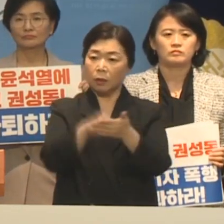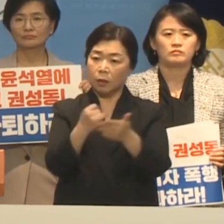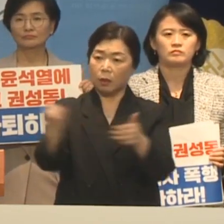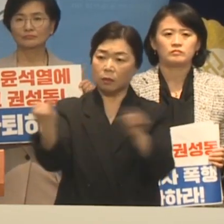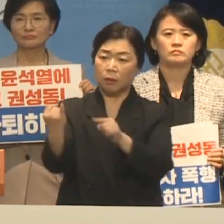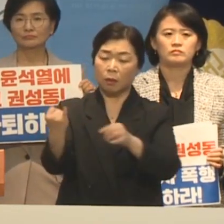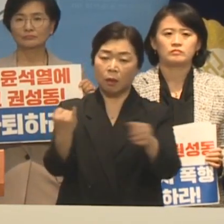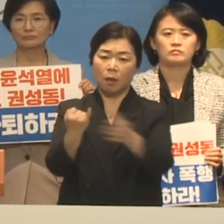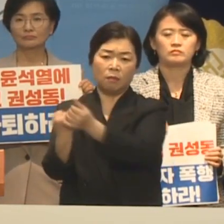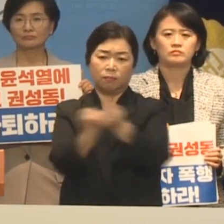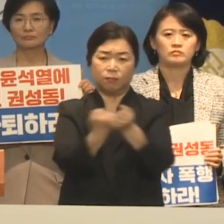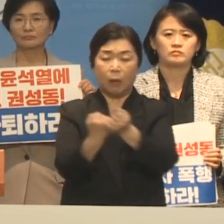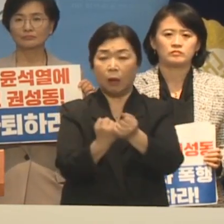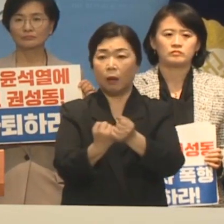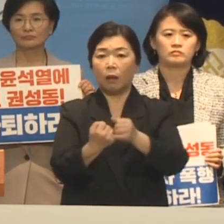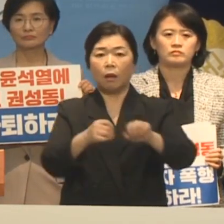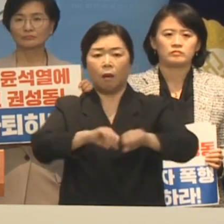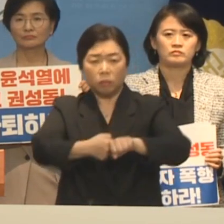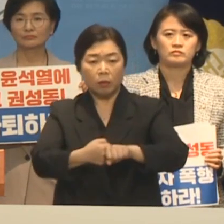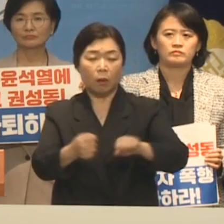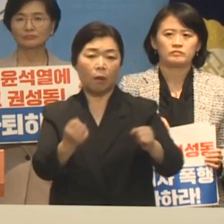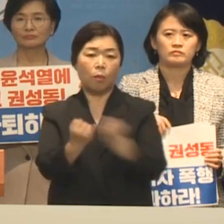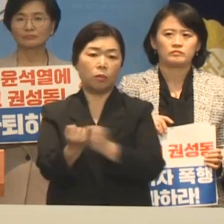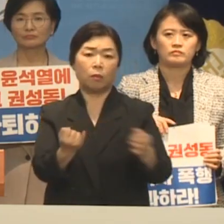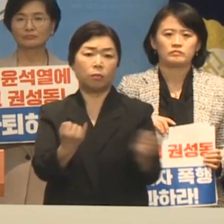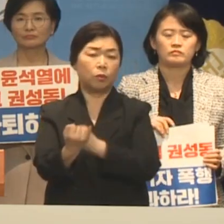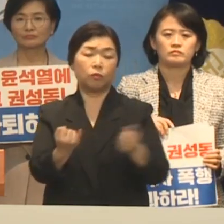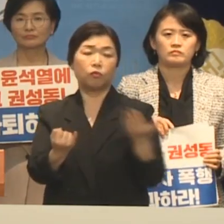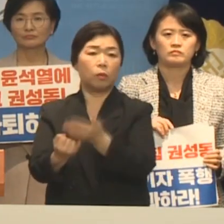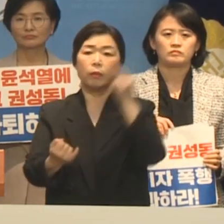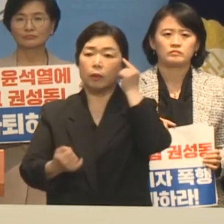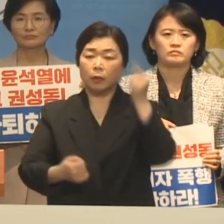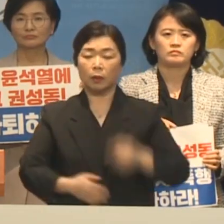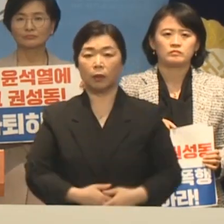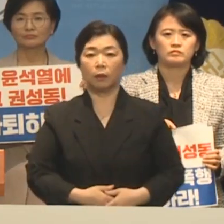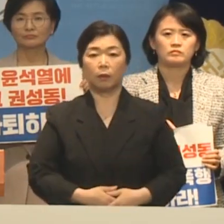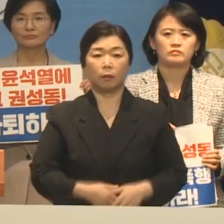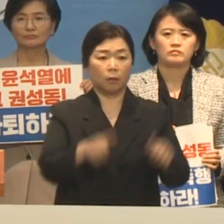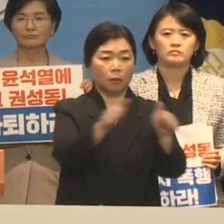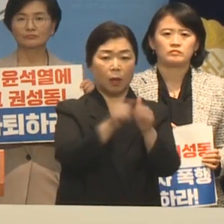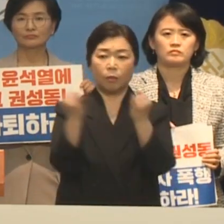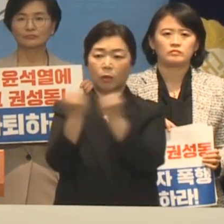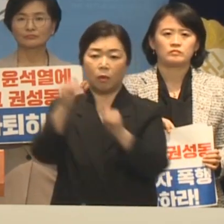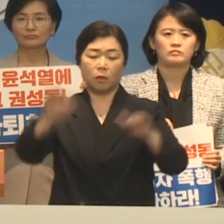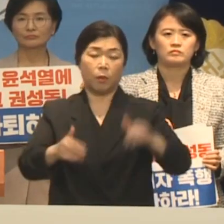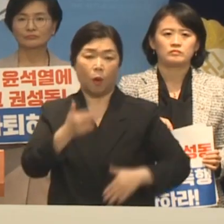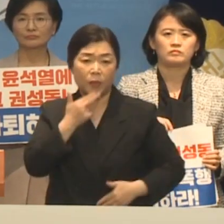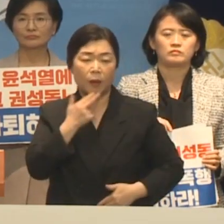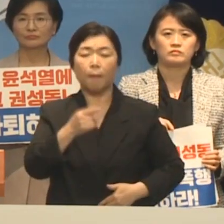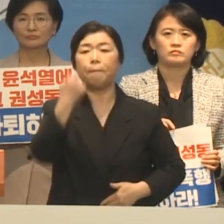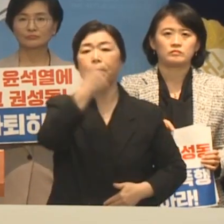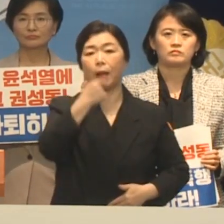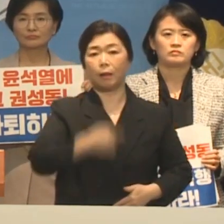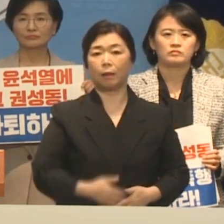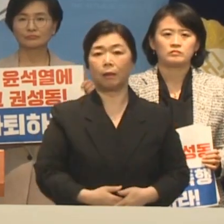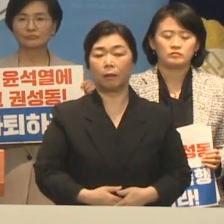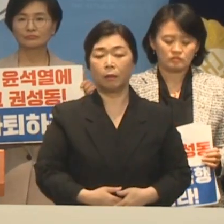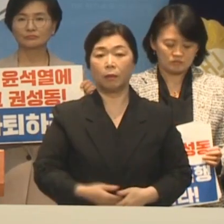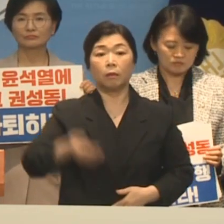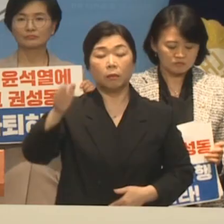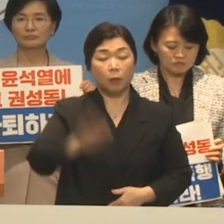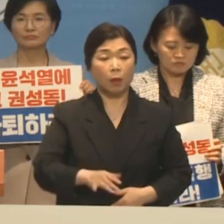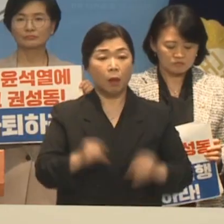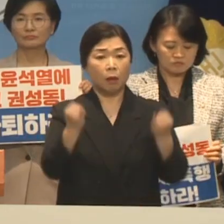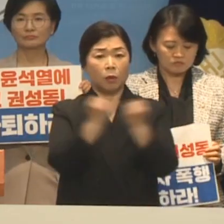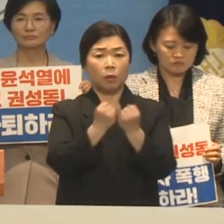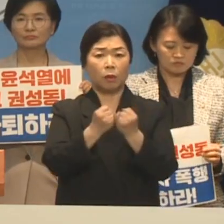기자에게 폭력을 행사한 것입니다. 구조적 성차별은 없다며 여성에 대한 차별과 혐오로